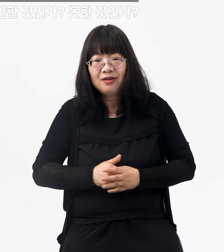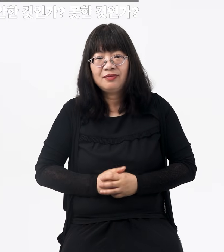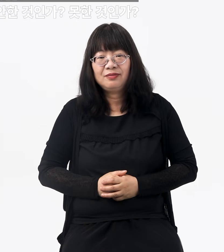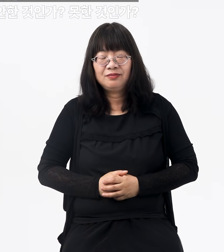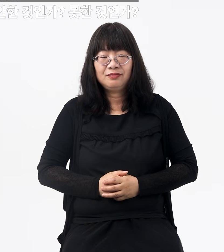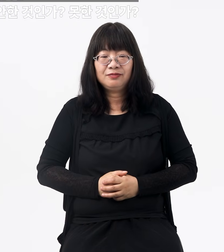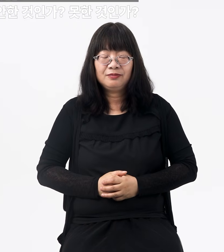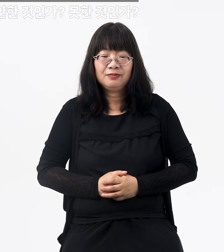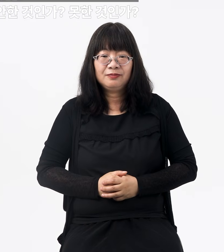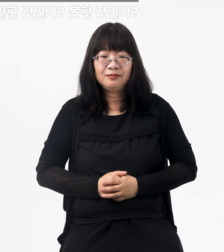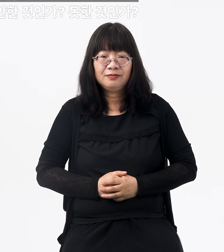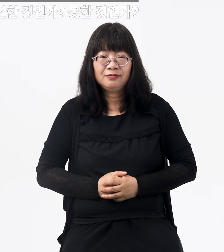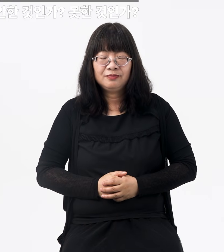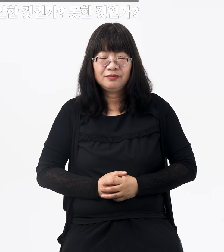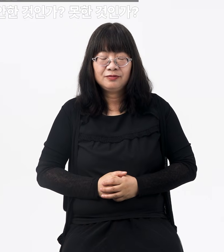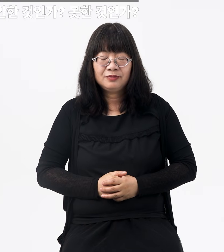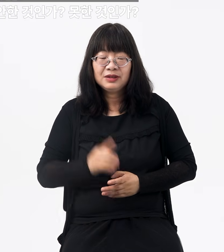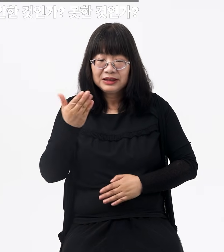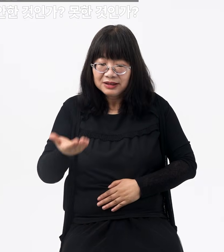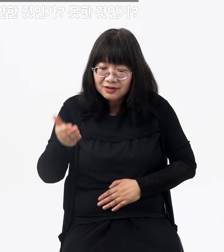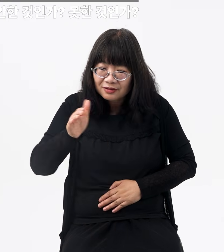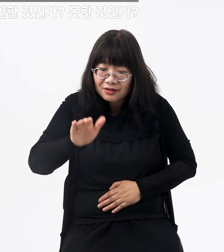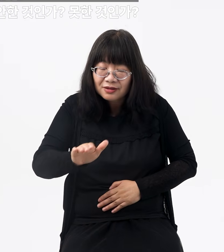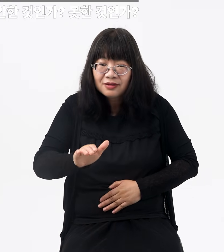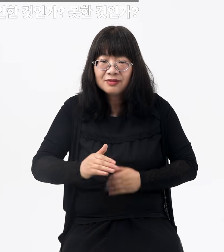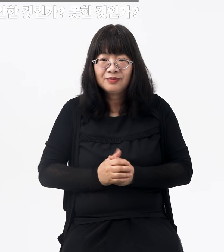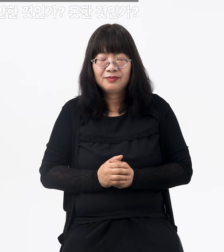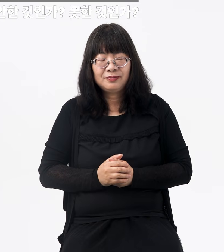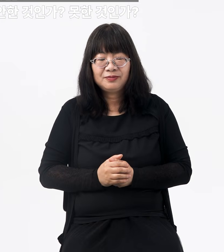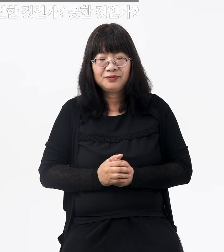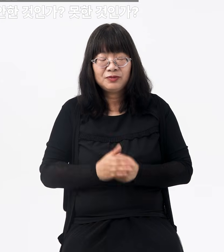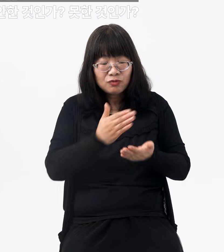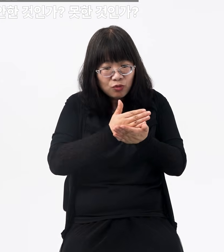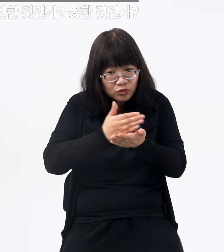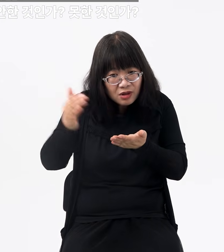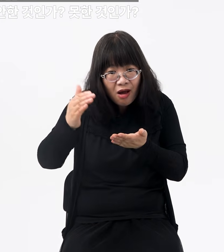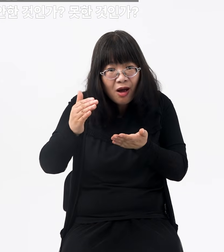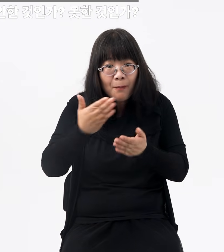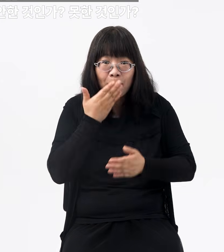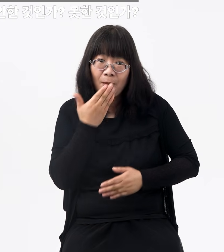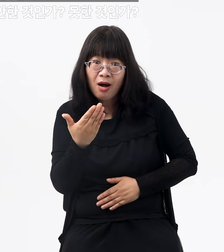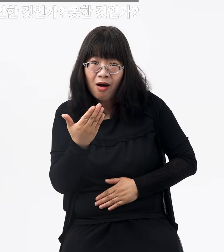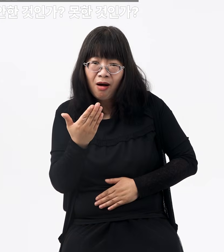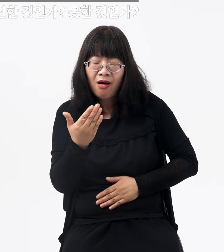따라서 쫓아내야 될 거 아니에요. 그런데 쫓아낸 것이 아니라